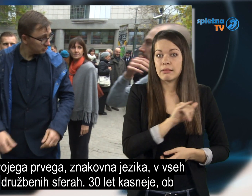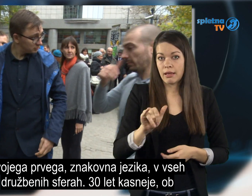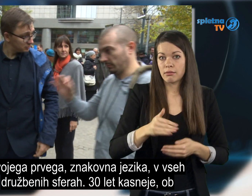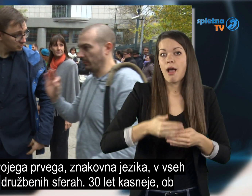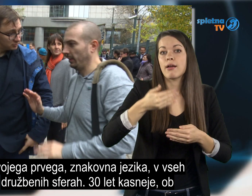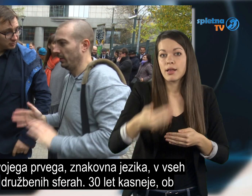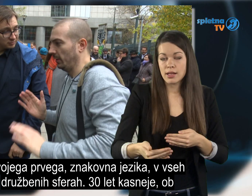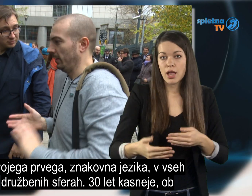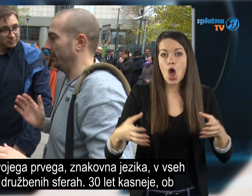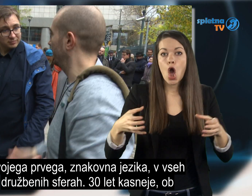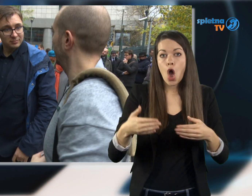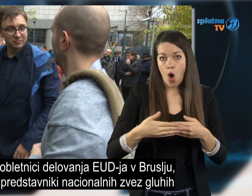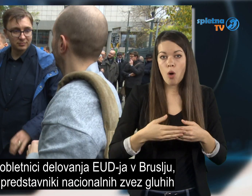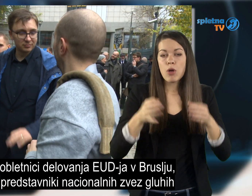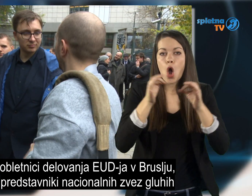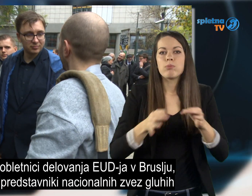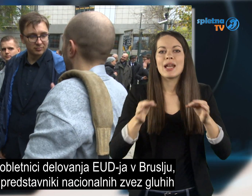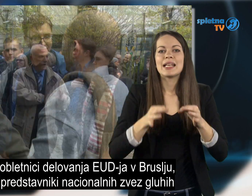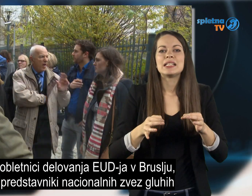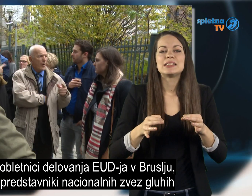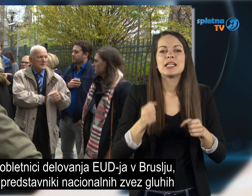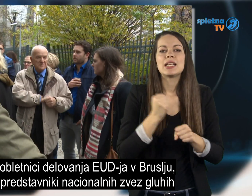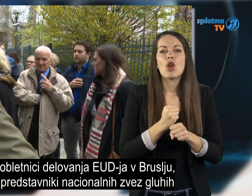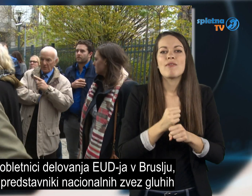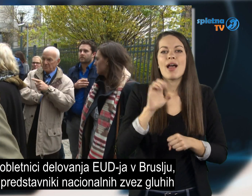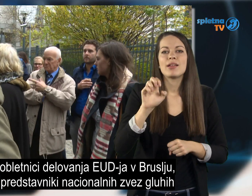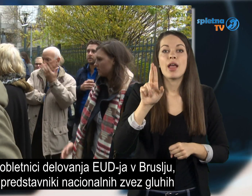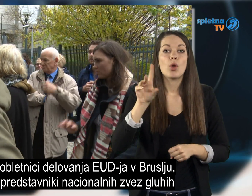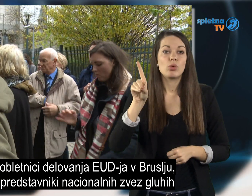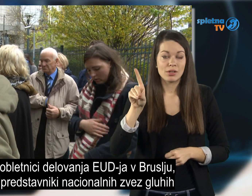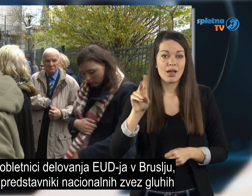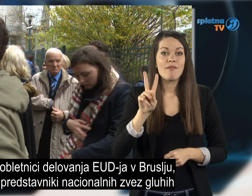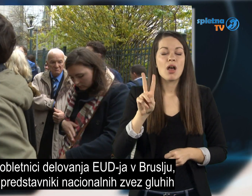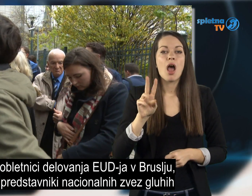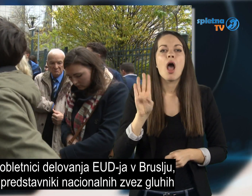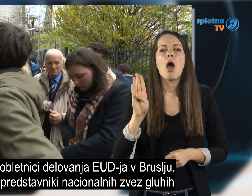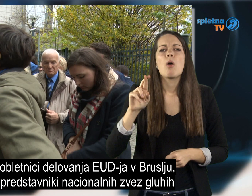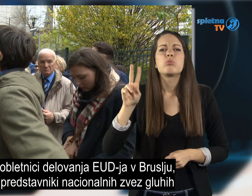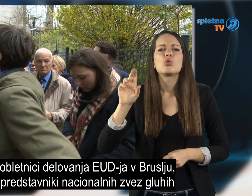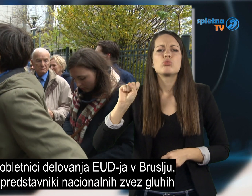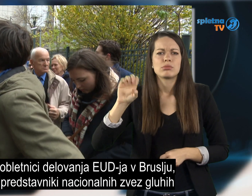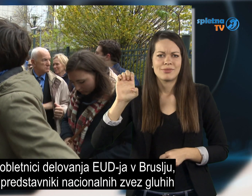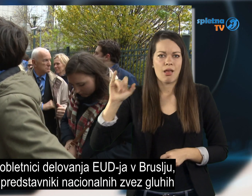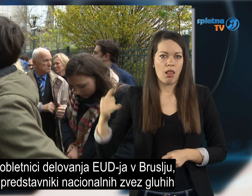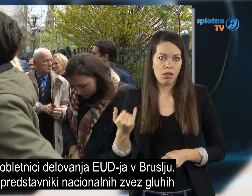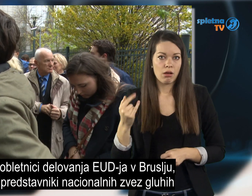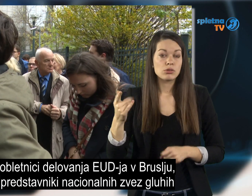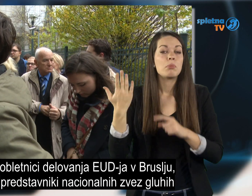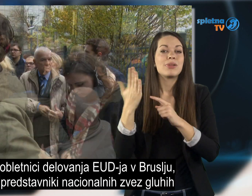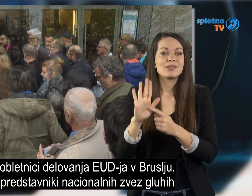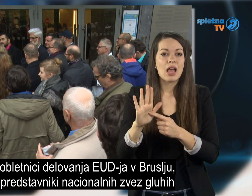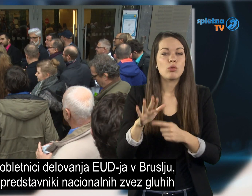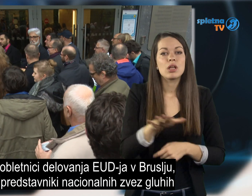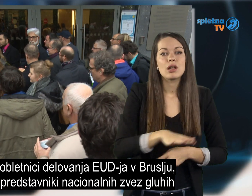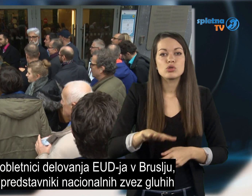30 let kasneje, ob obletnici delovanja EUD-ja v Bruslju, predstavniki nacionalnih zvez gluhih ugotavljajo, da